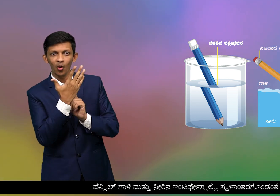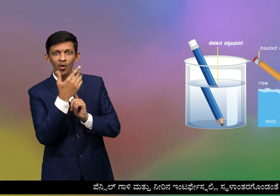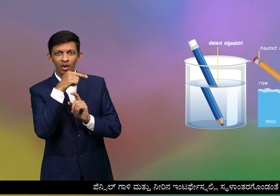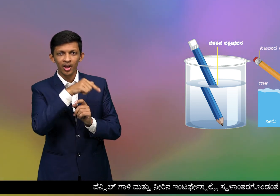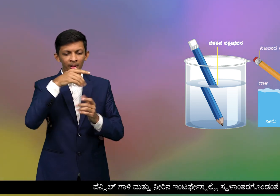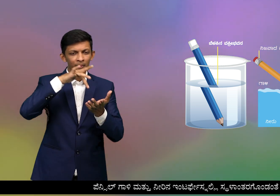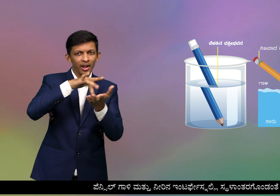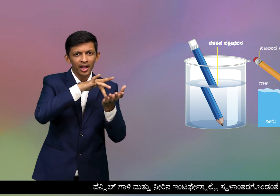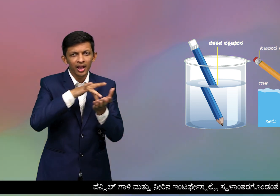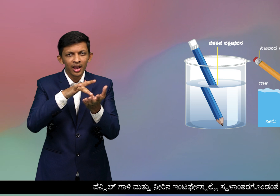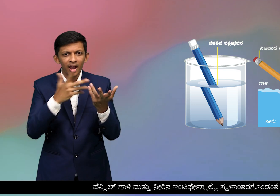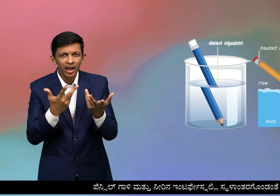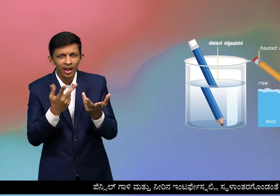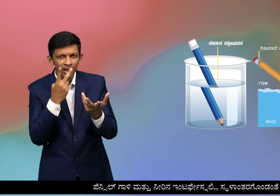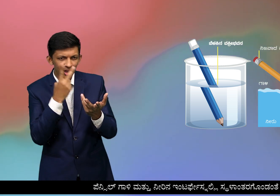ಇಂಟರ್ಫೇಸ್